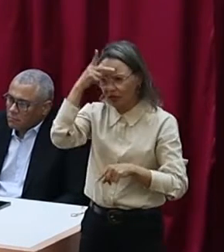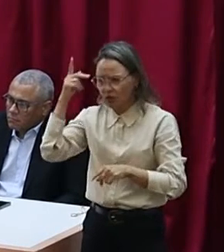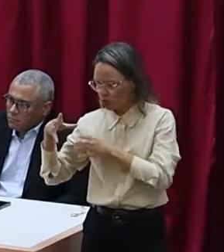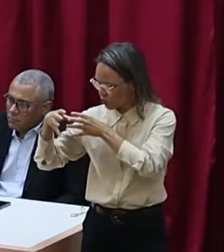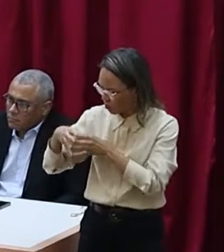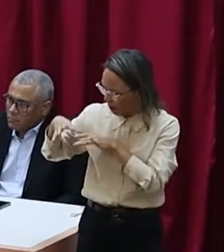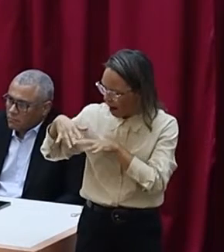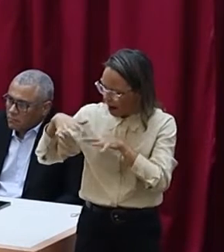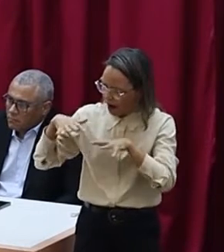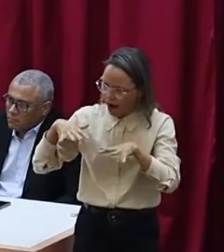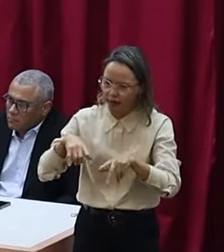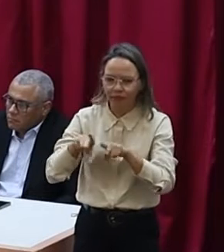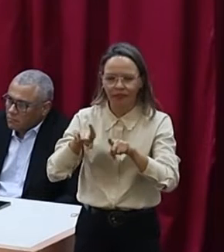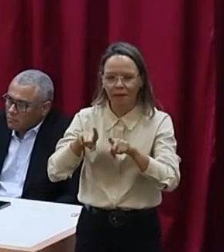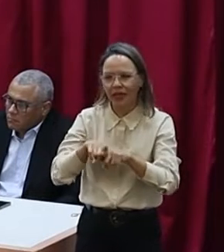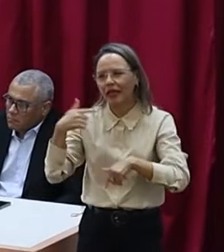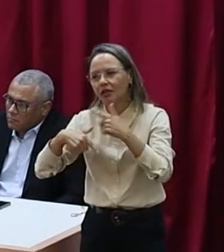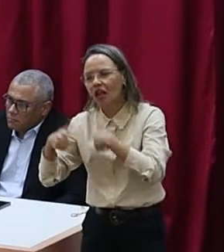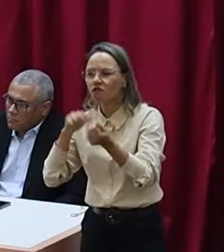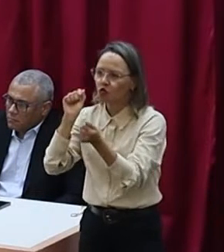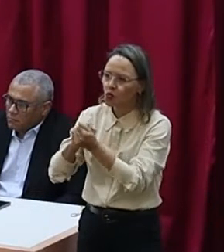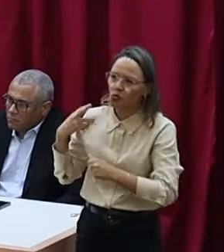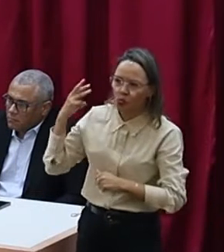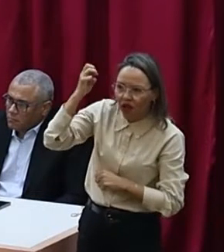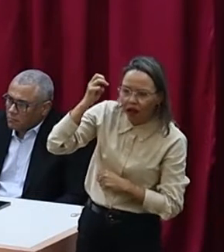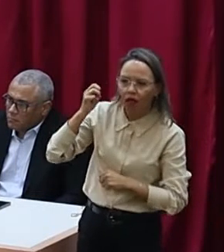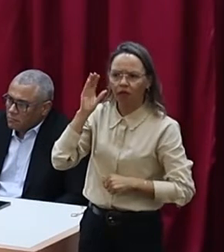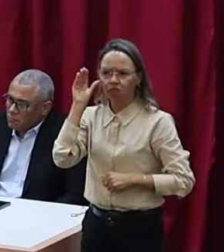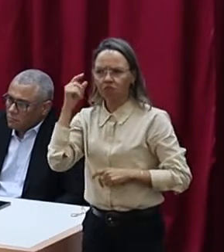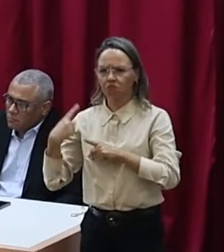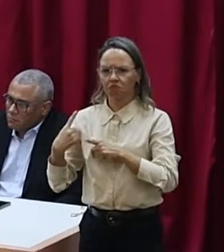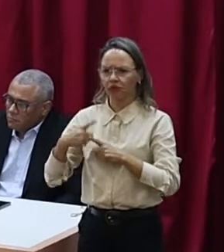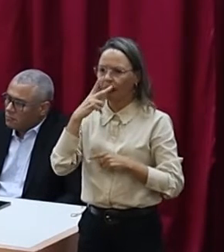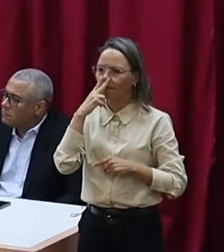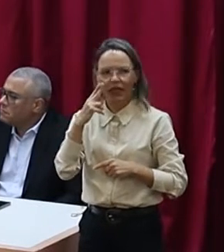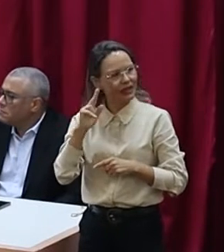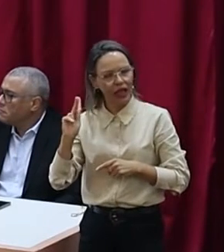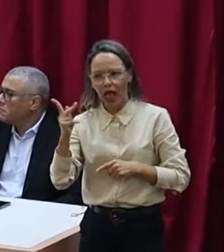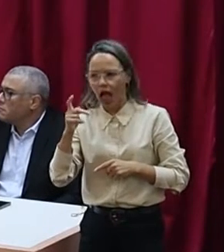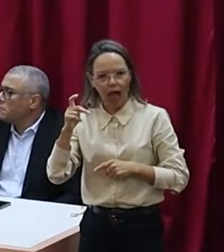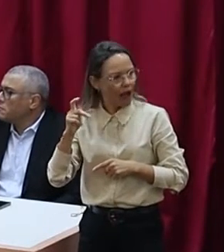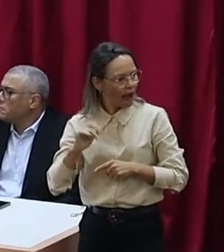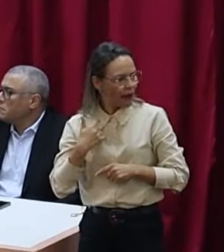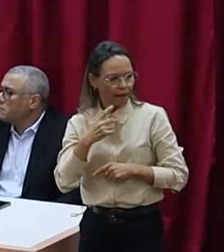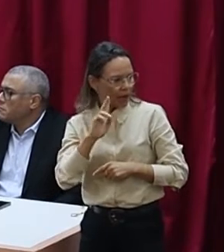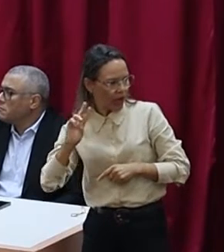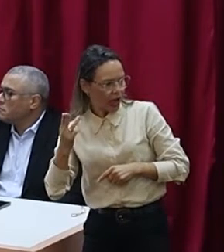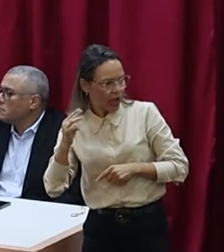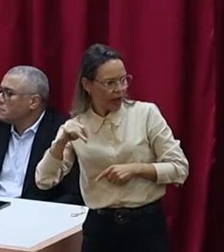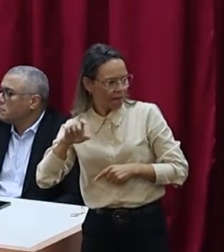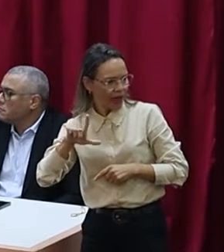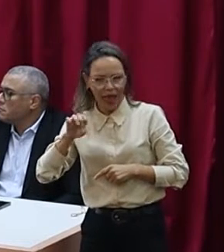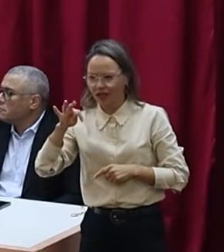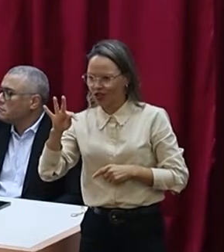com ex-assessoras delas, é muito interessante que se assemelha à figura do Hamlet, né? Porque o Hamlet pai morre